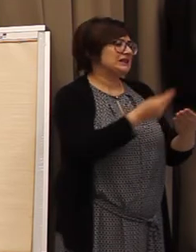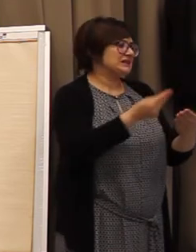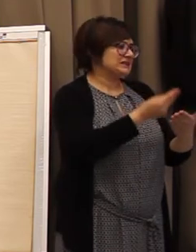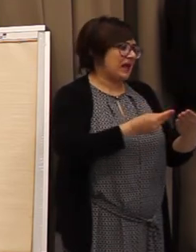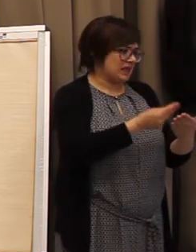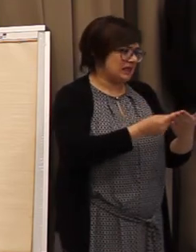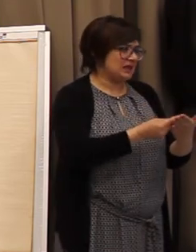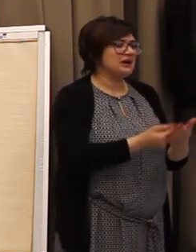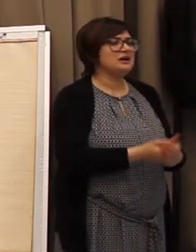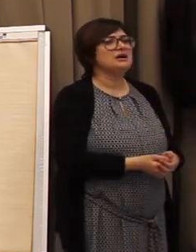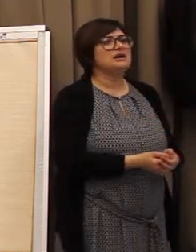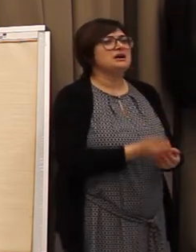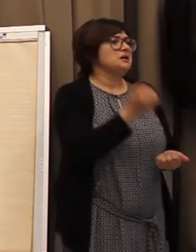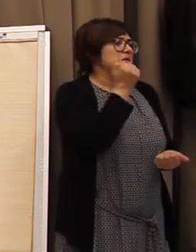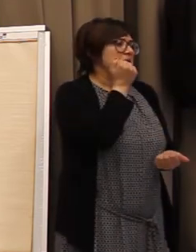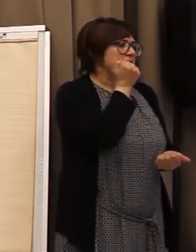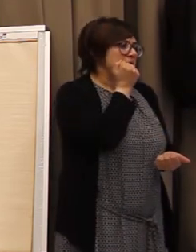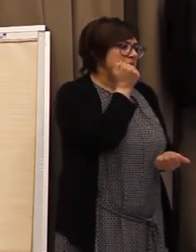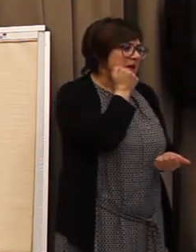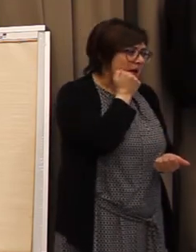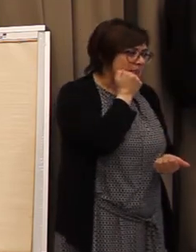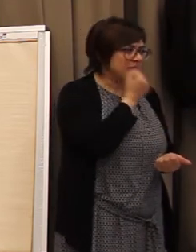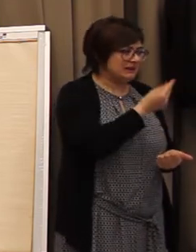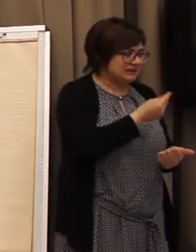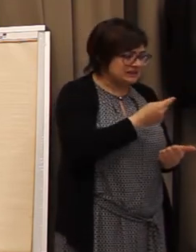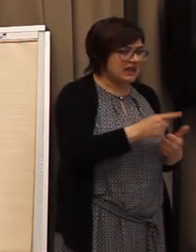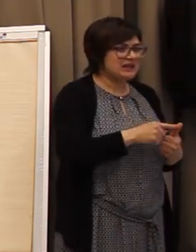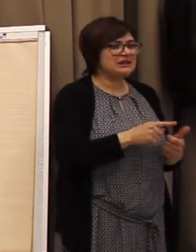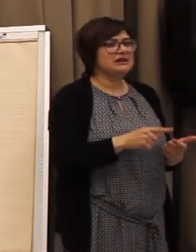La mamma dibuja. La mamma disegna. E los